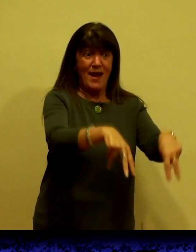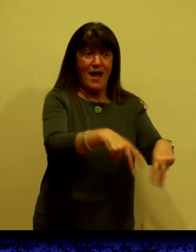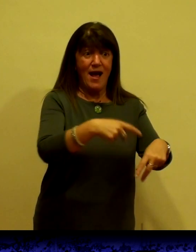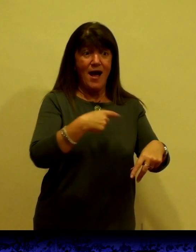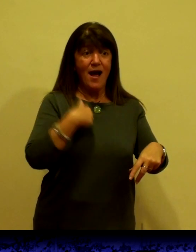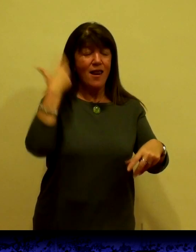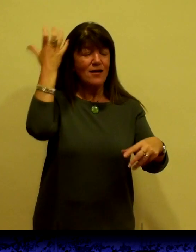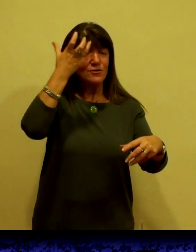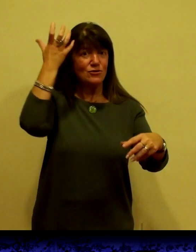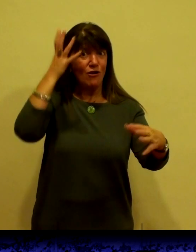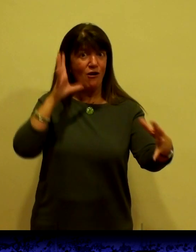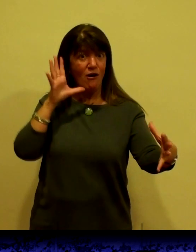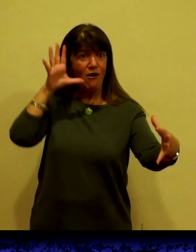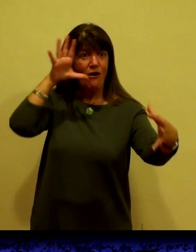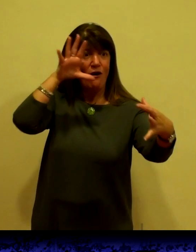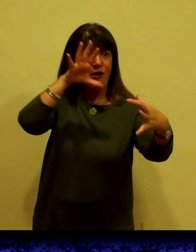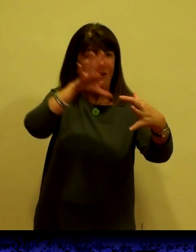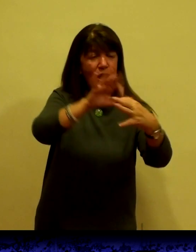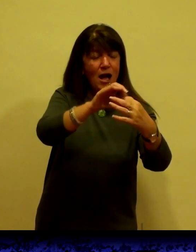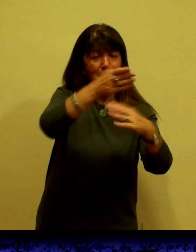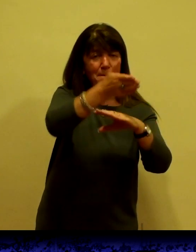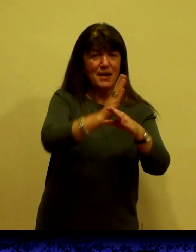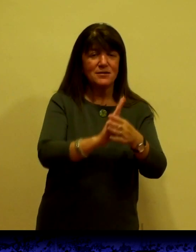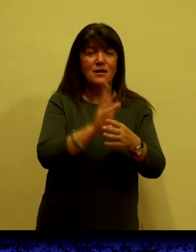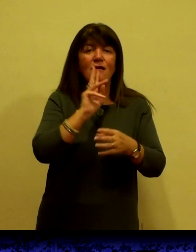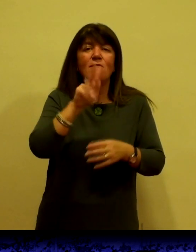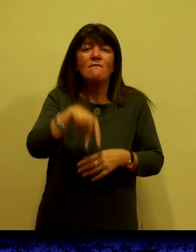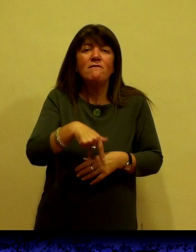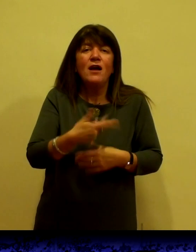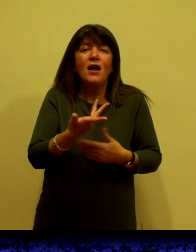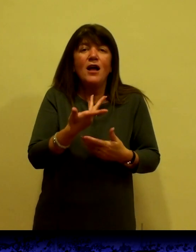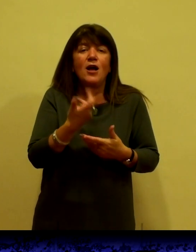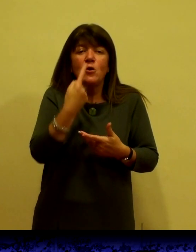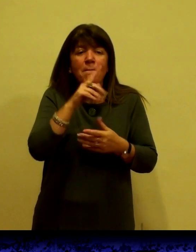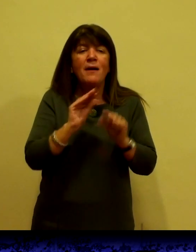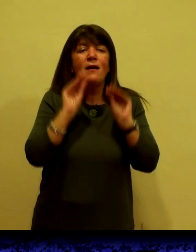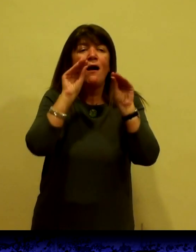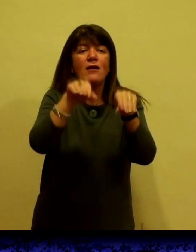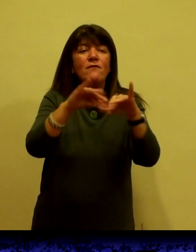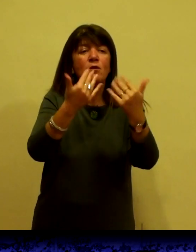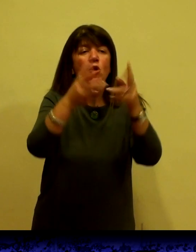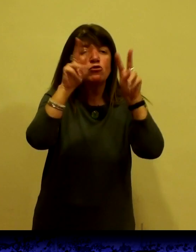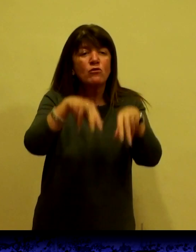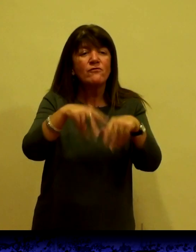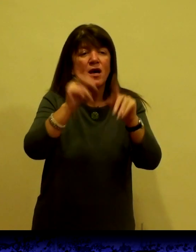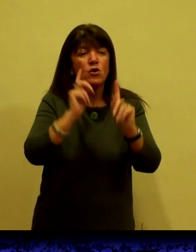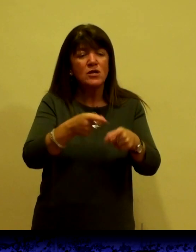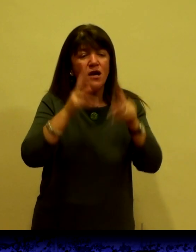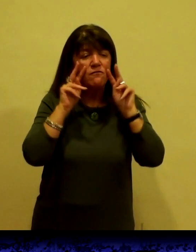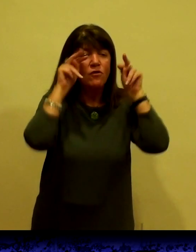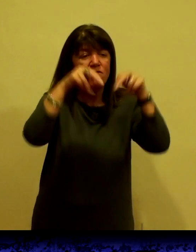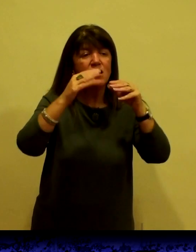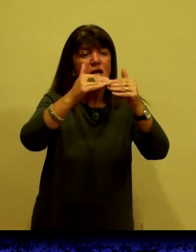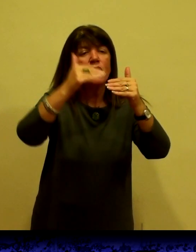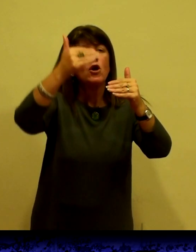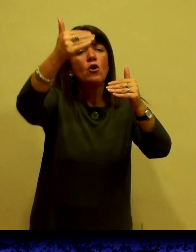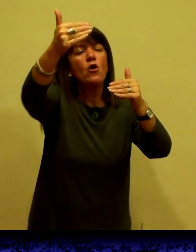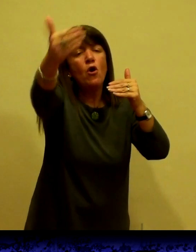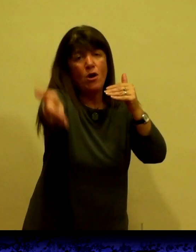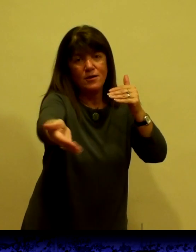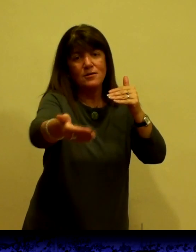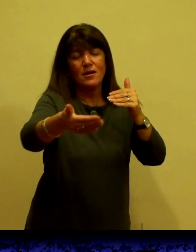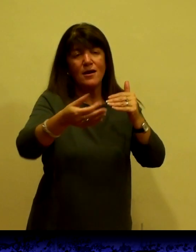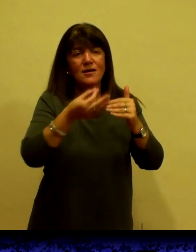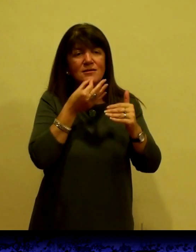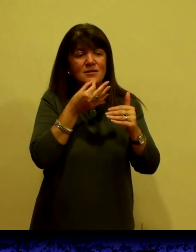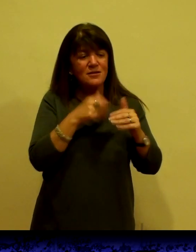sognare, eccetera, devi anche andare al di là della realtà, no? E crei questo continuo vai e vieni tra il mondo altro e il